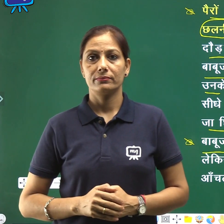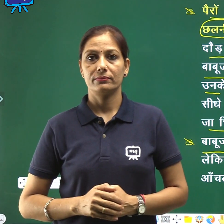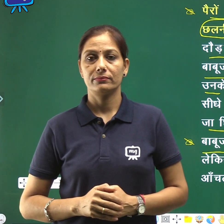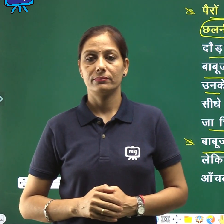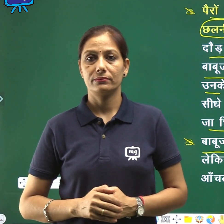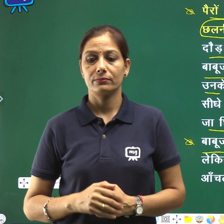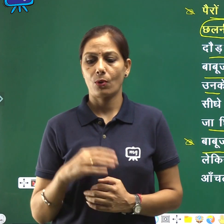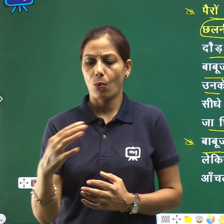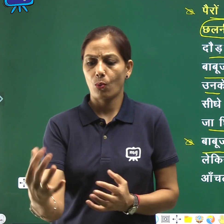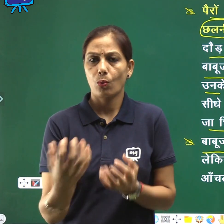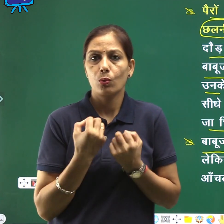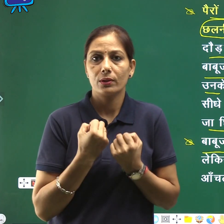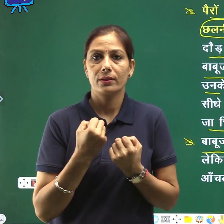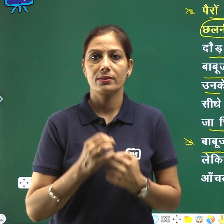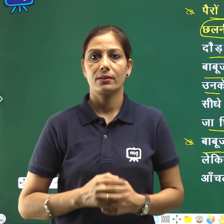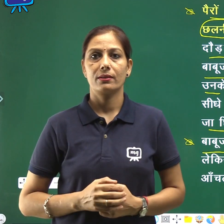गोद लेना चाहा,